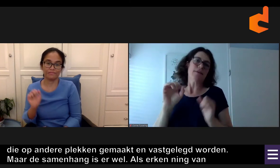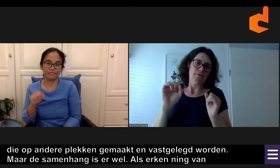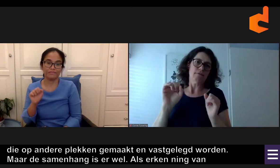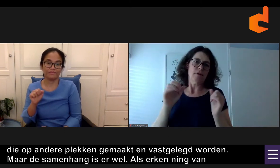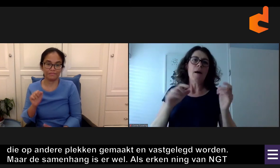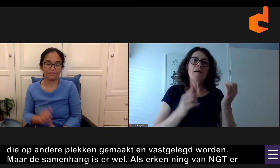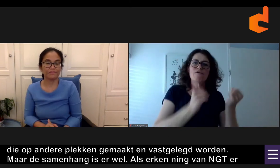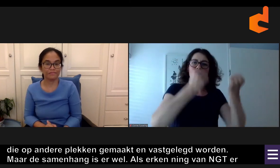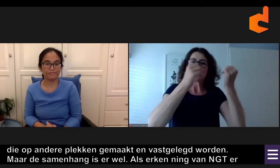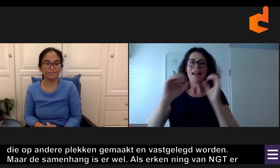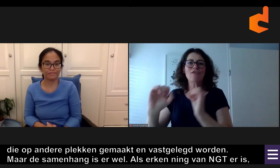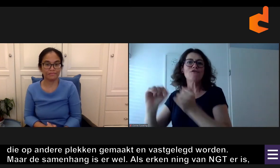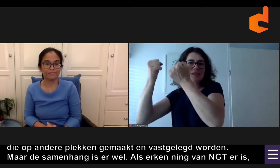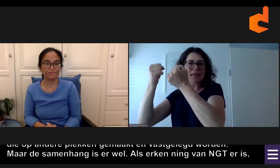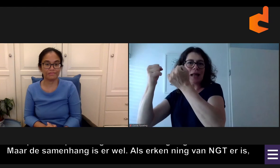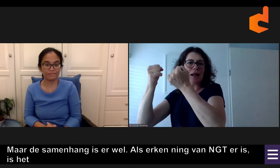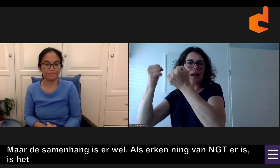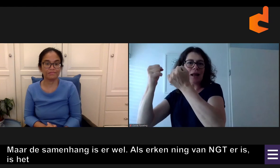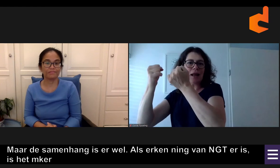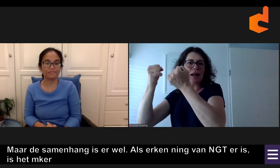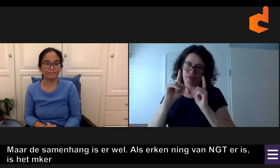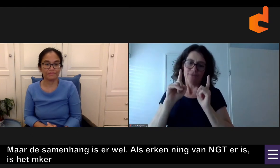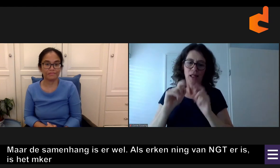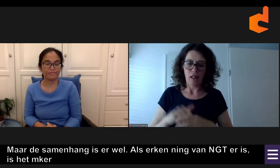NGT. Klopt. Ze versterken elkaar wel.